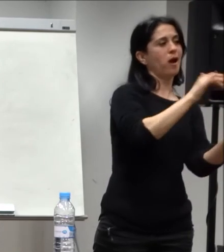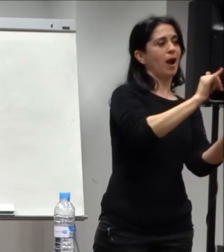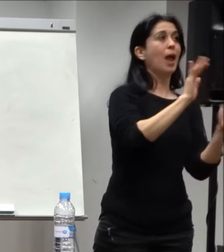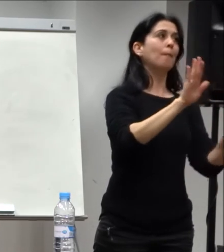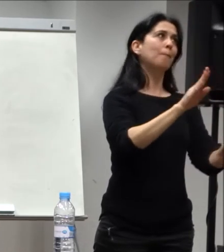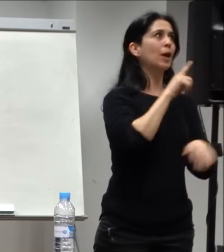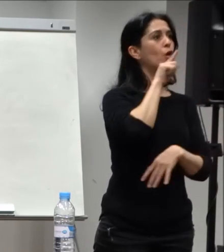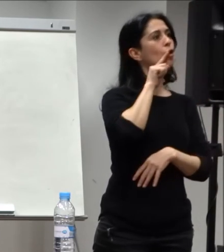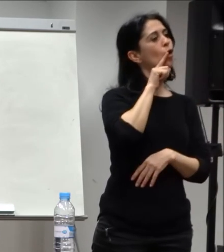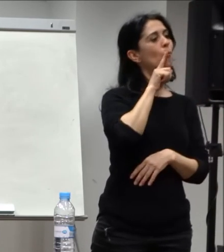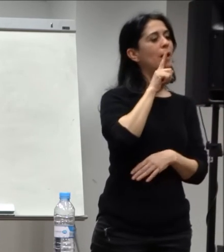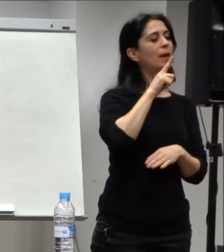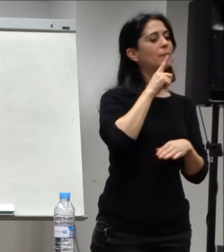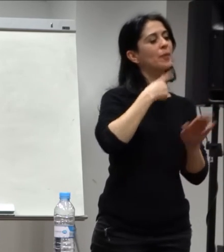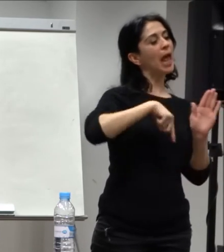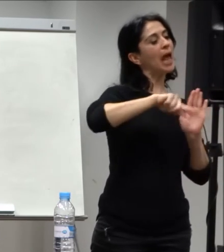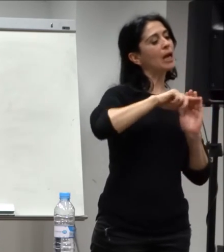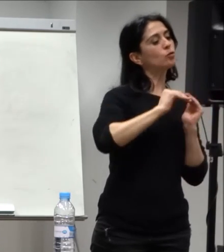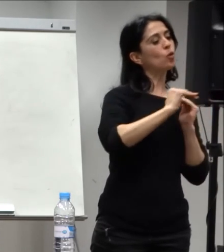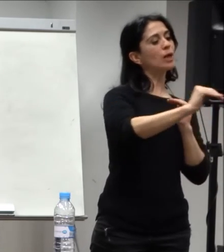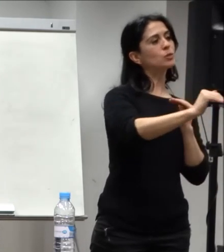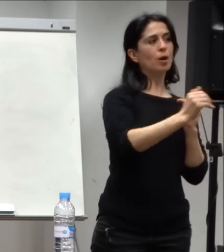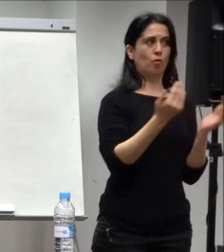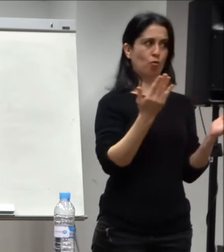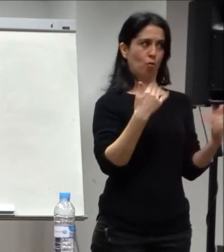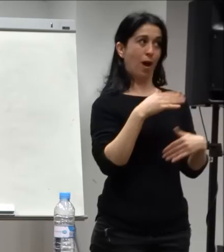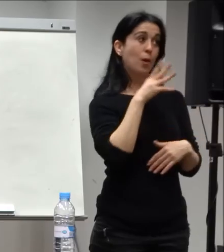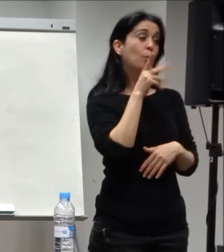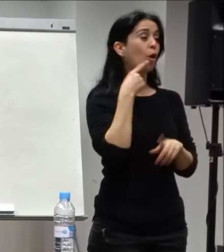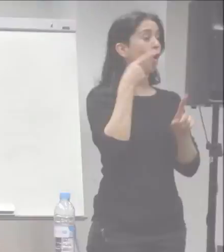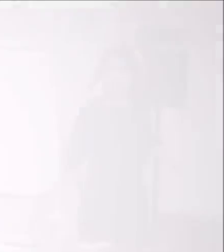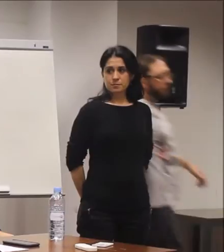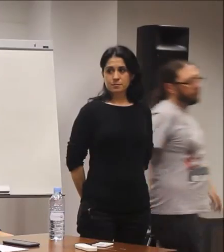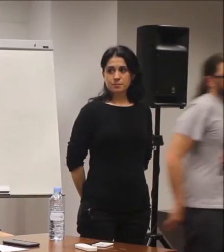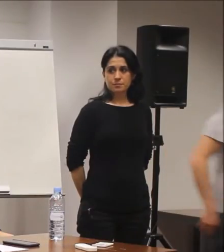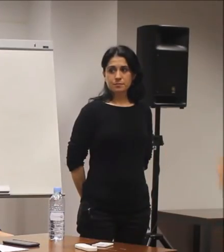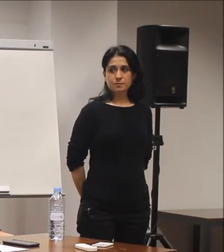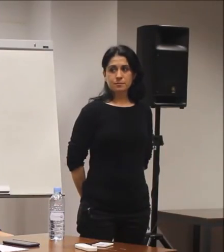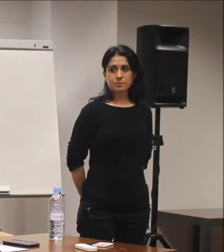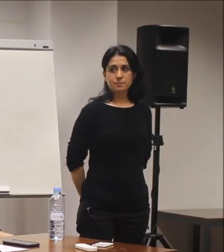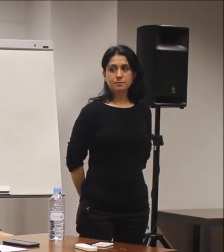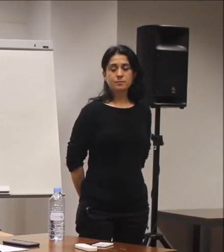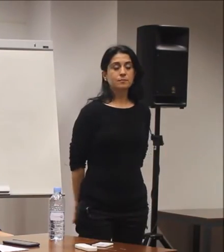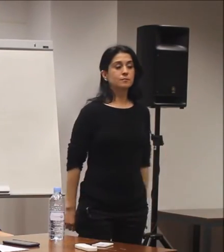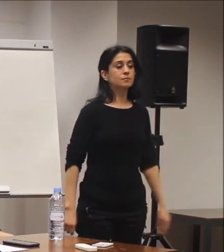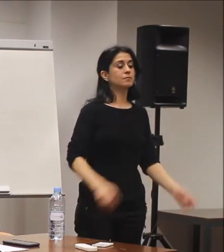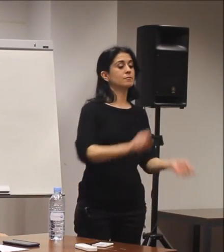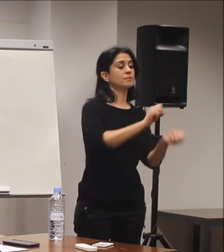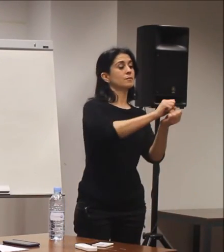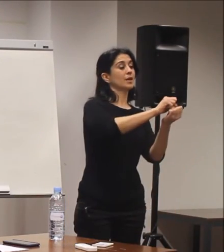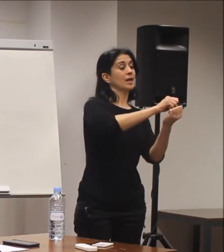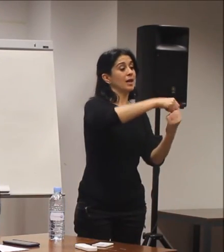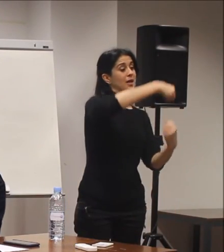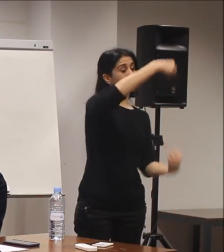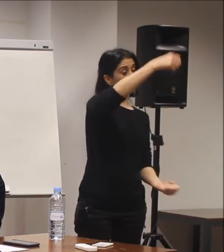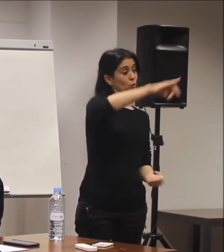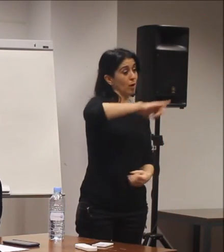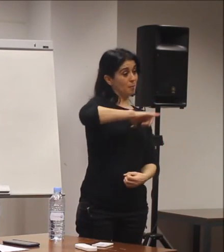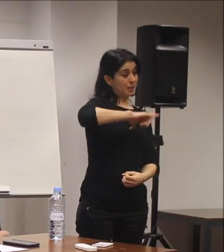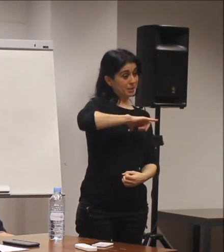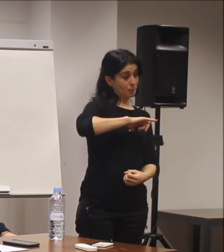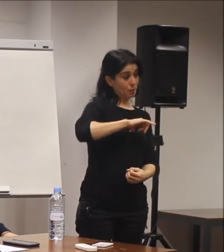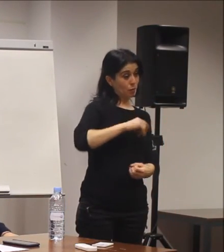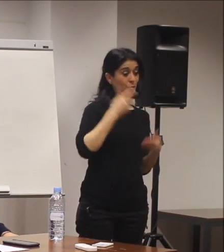se trata de que no se identifiquen claramente. Entonces, aparte de la escritura de préstamo, hay que estar muy atento a la cláusula tercera